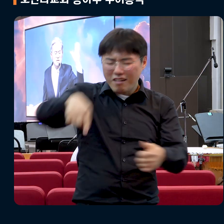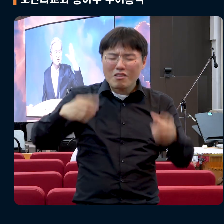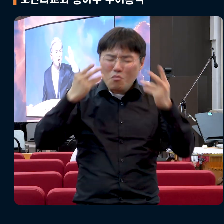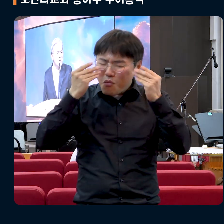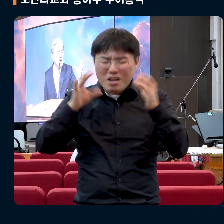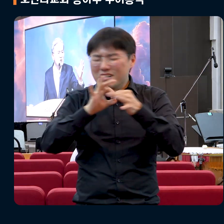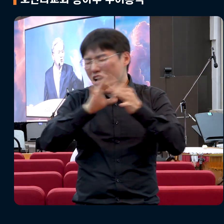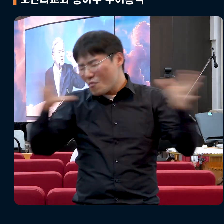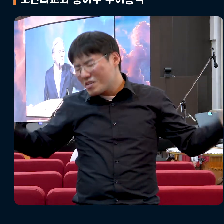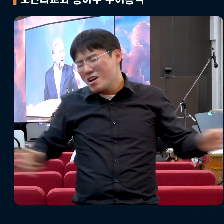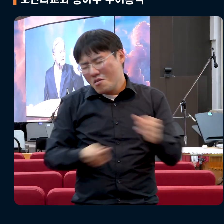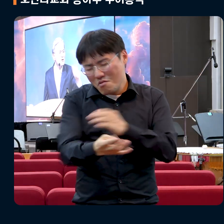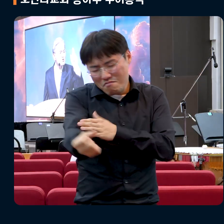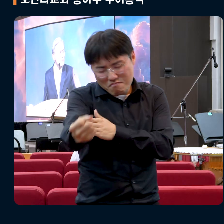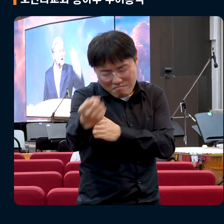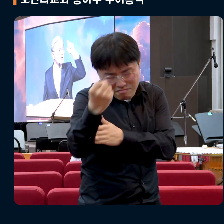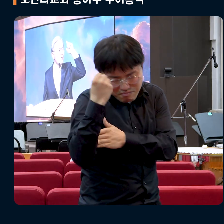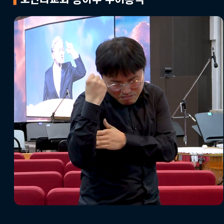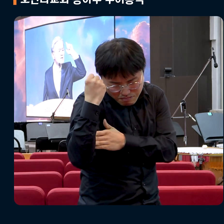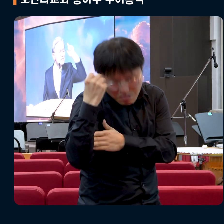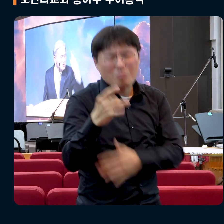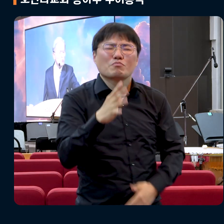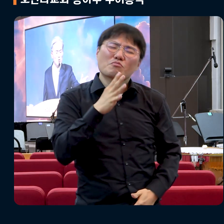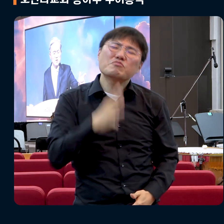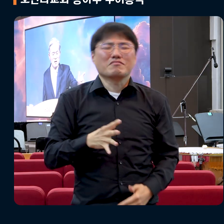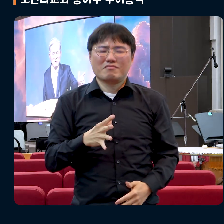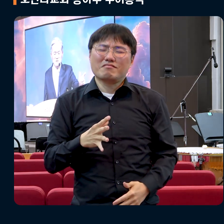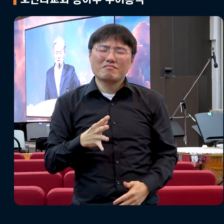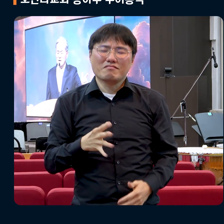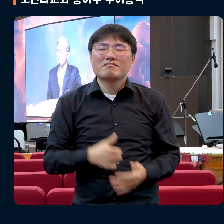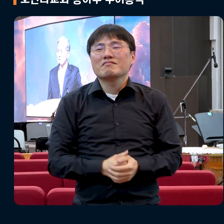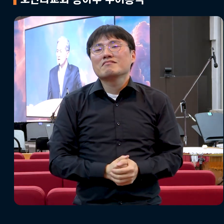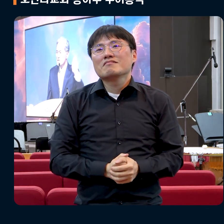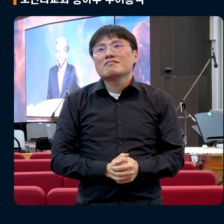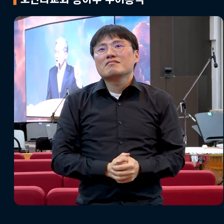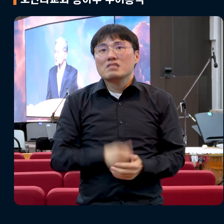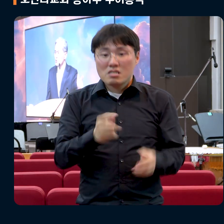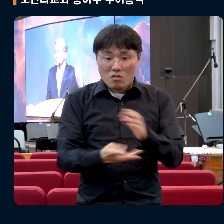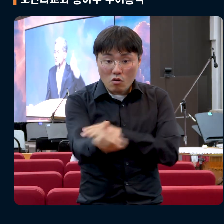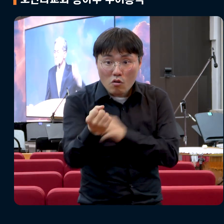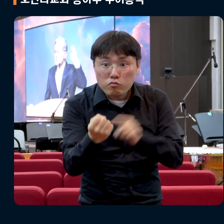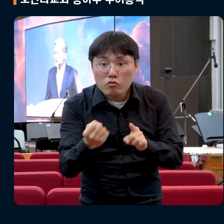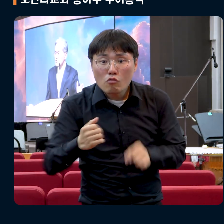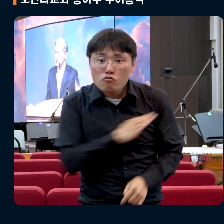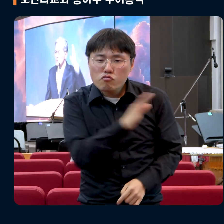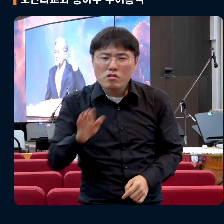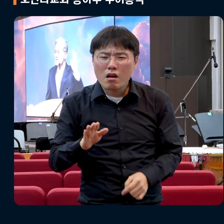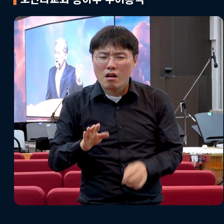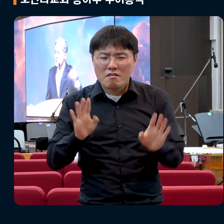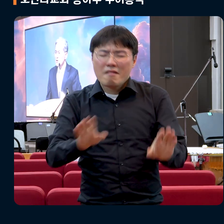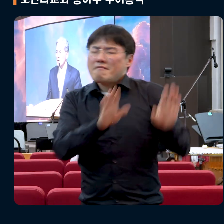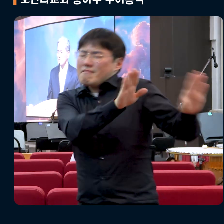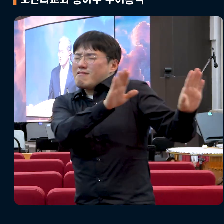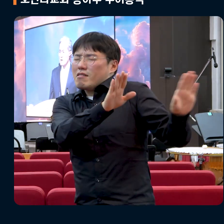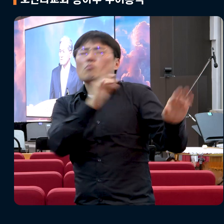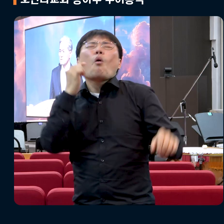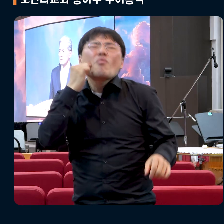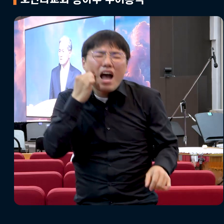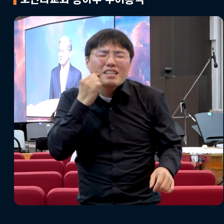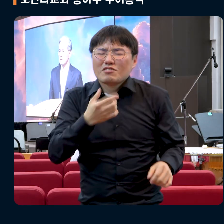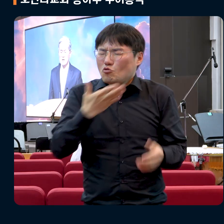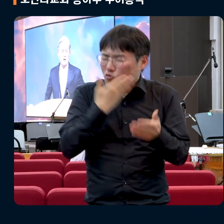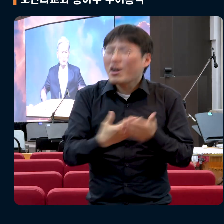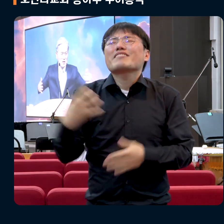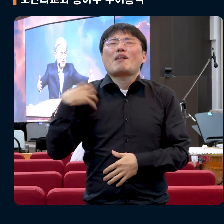상황에 있든지 그 영향력을 발휘할 수밖에 없는 그런 존재라고 하는 거예요. 이 영향력은 우리의 피할 수 없는 사명이라는